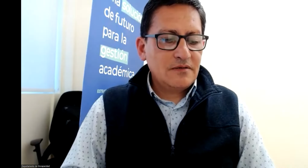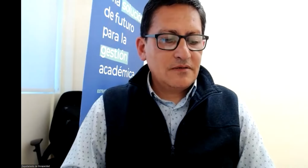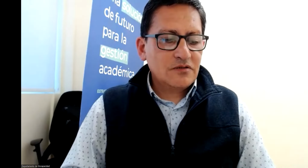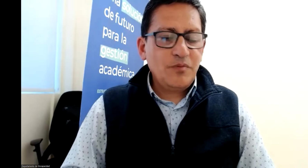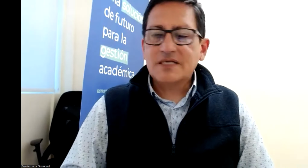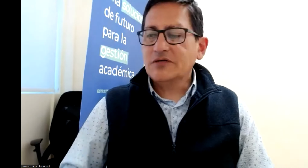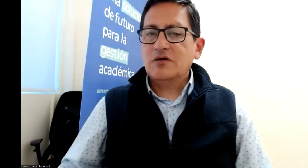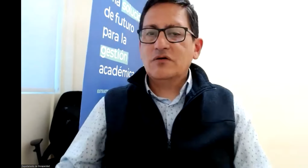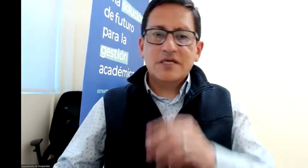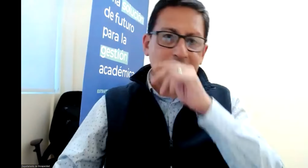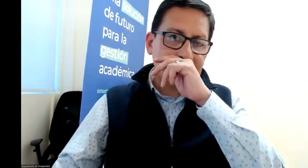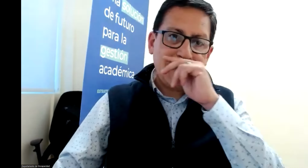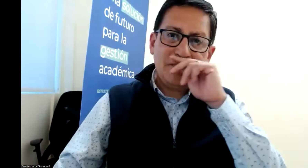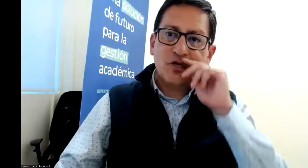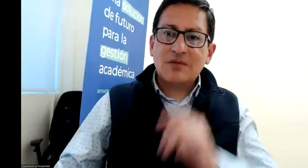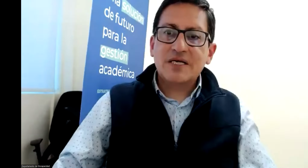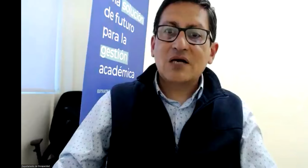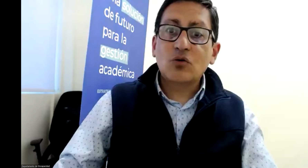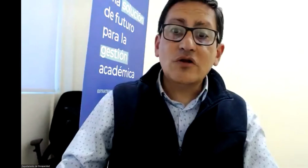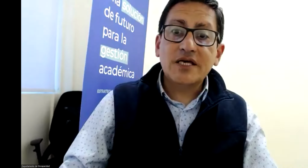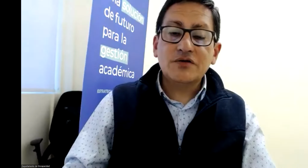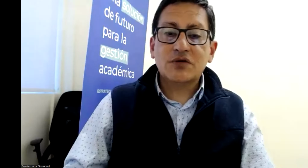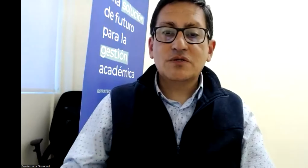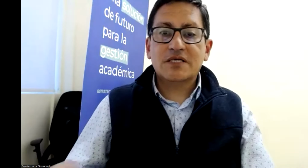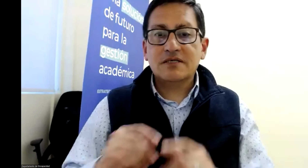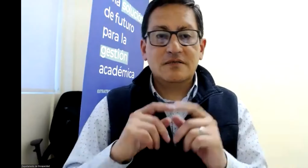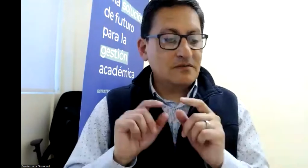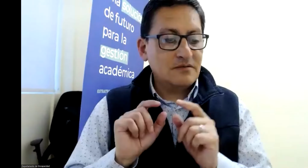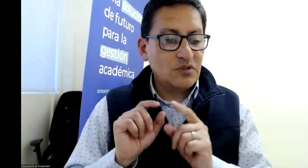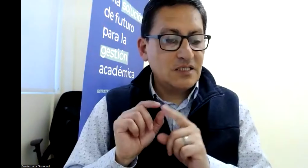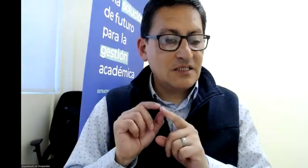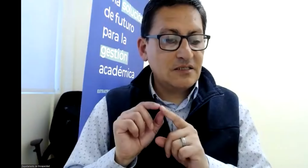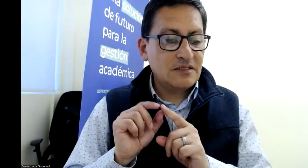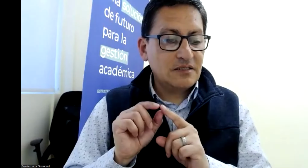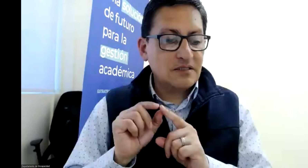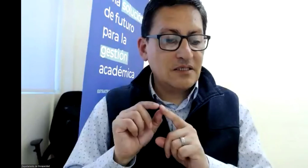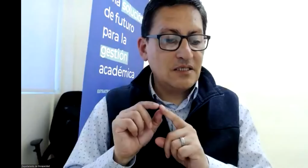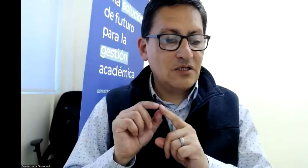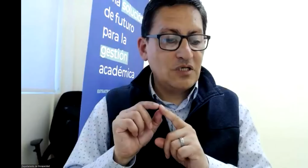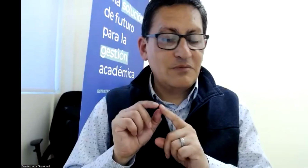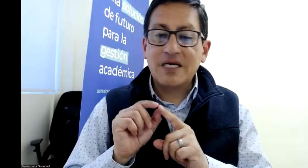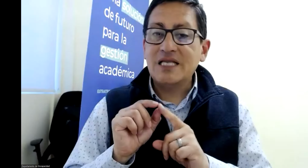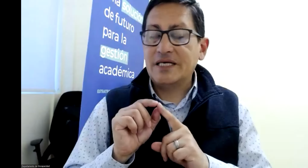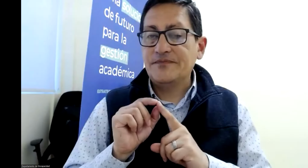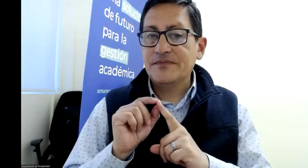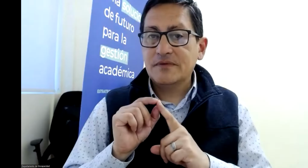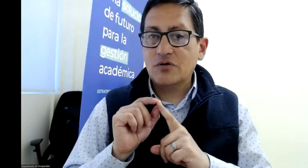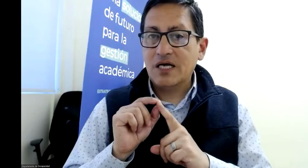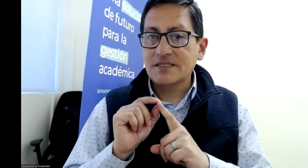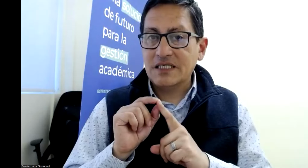son parecidos a los días de la semana porque también algunos de ellos se usan, se utilizan con la primera letra con la que se